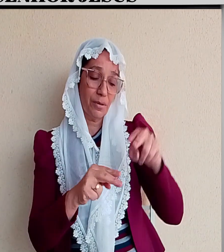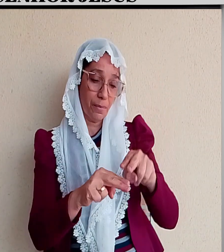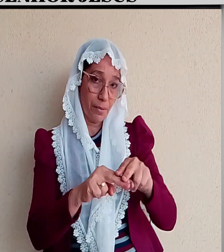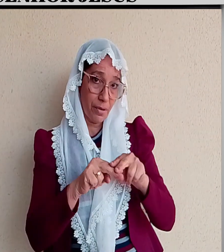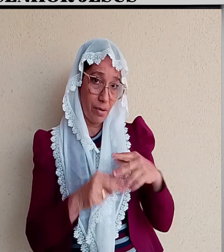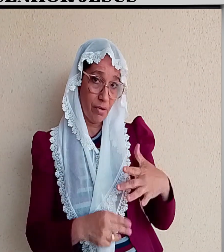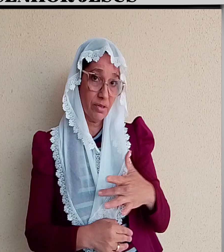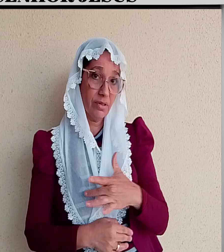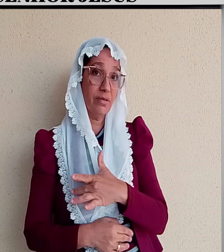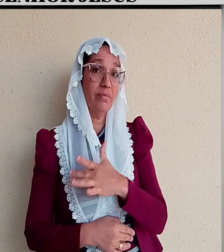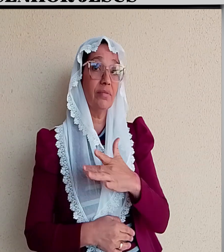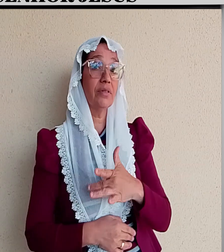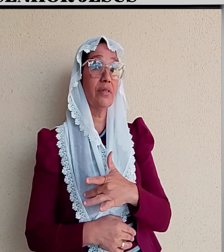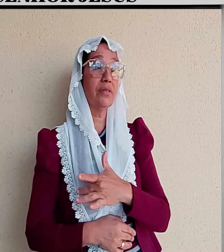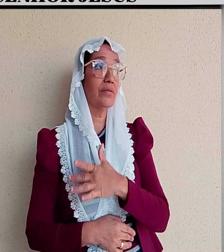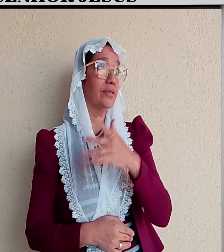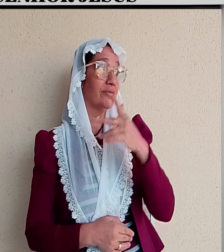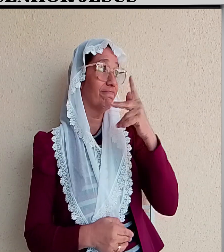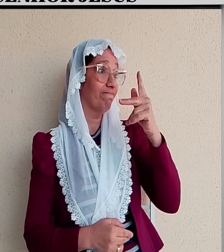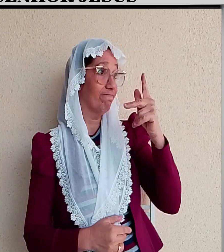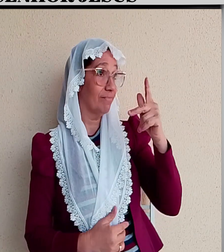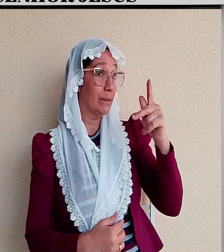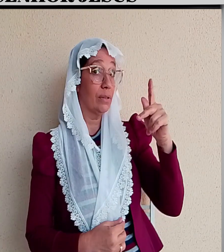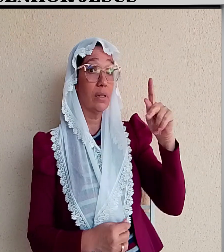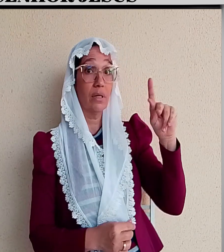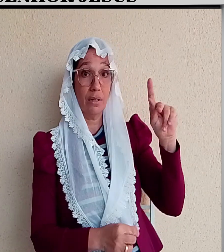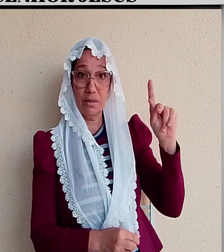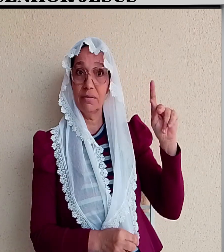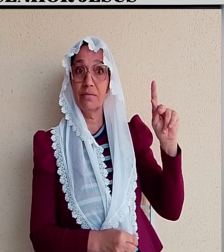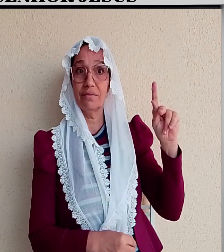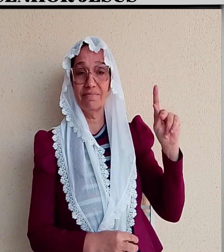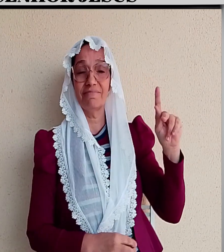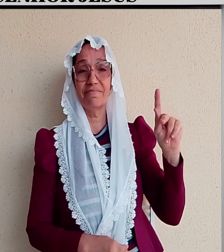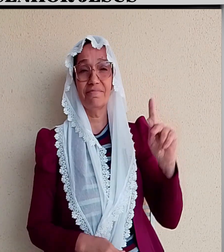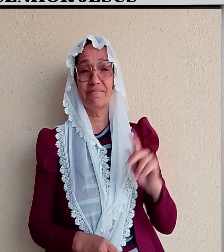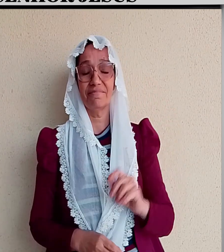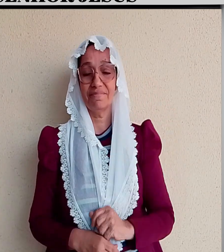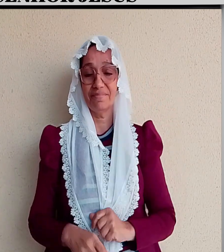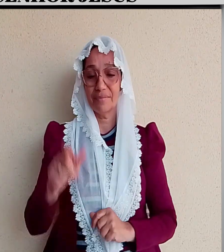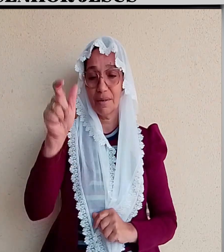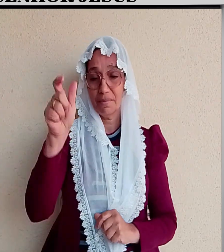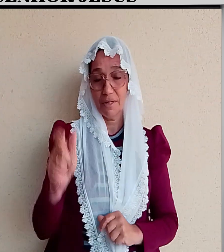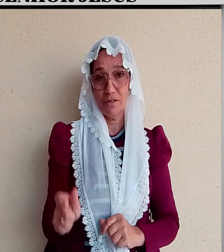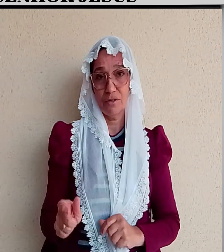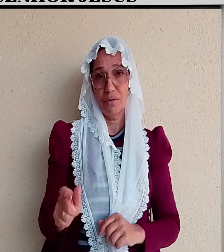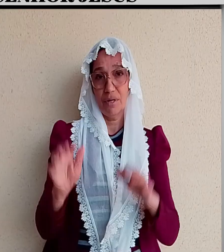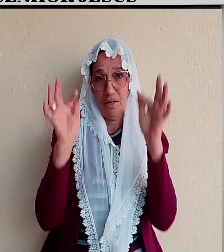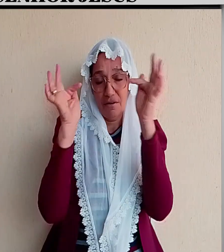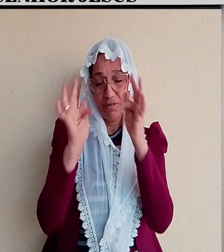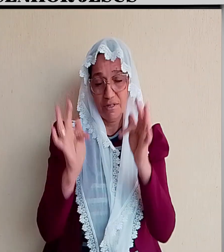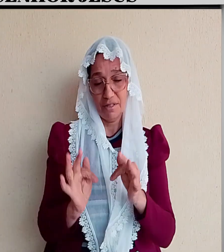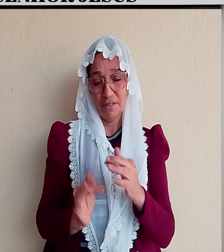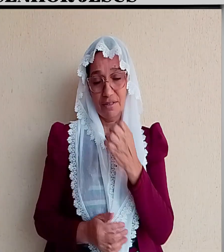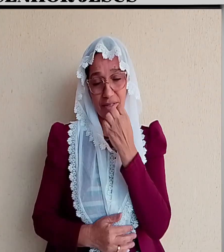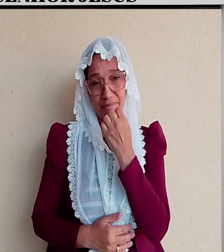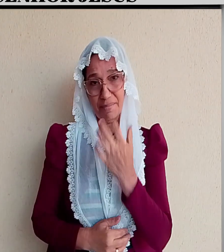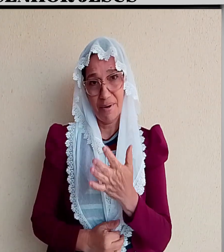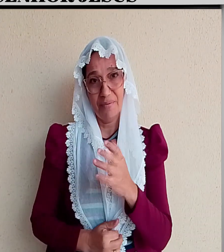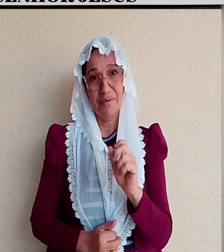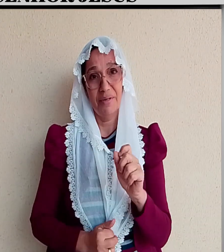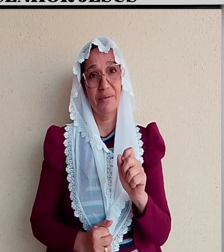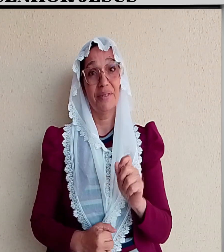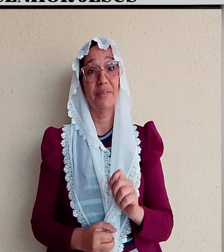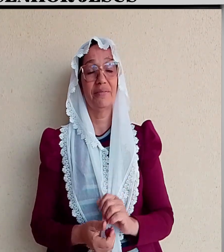Aleluia, Jesus. Mas bem-aventurado é aquele que será feito como o seu Senhor. Aleluia, Jesus.